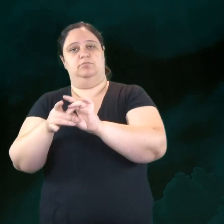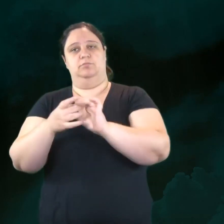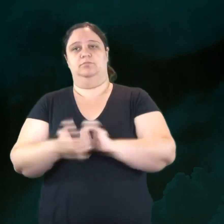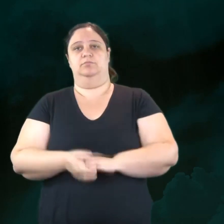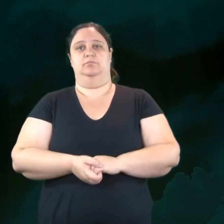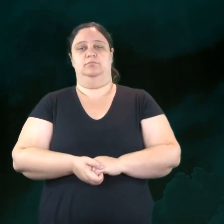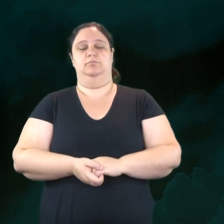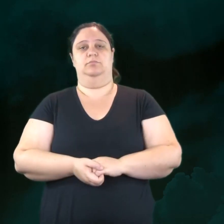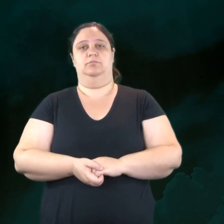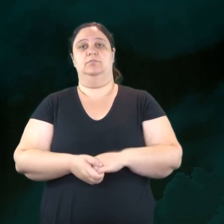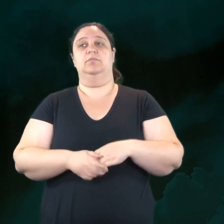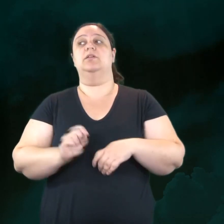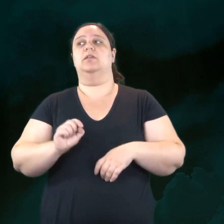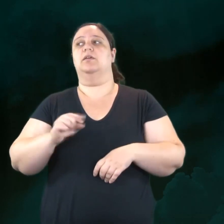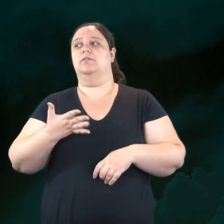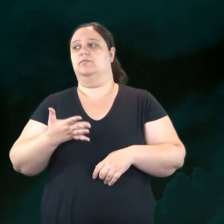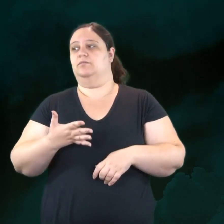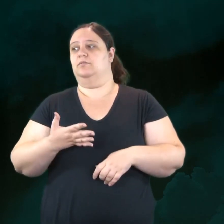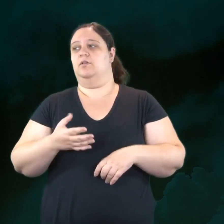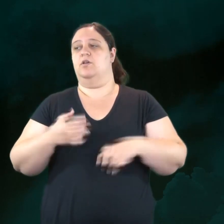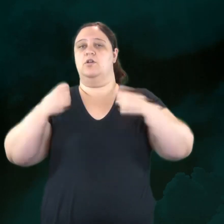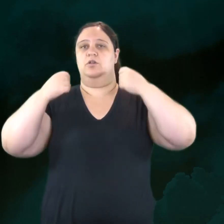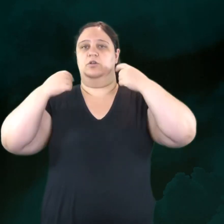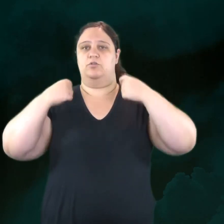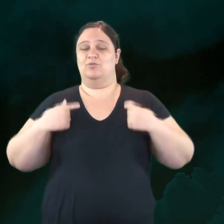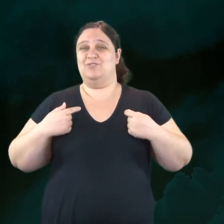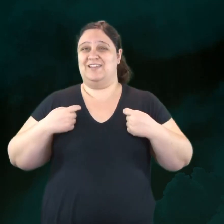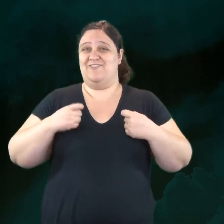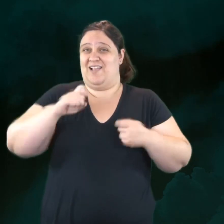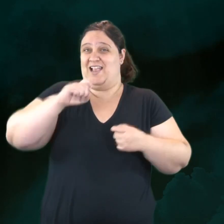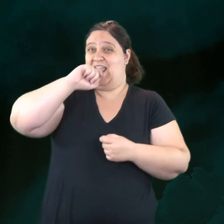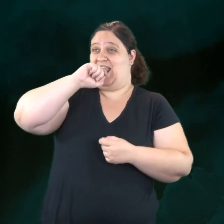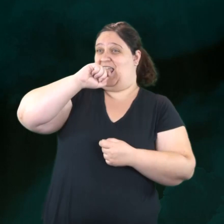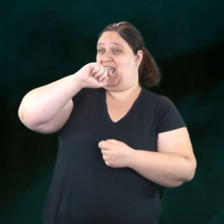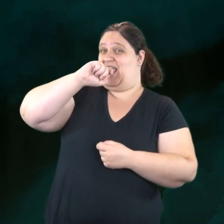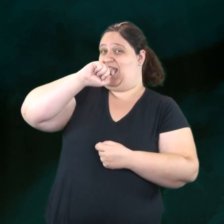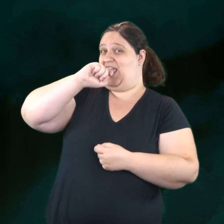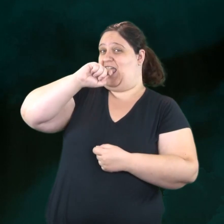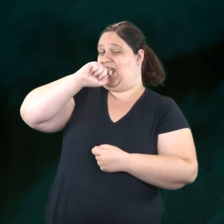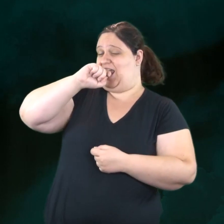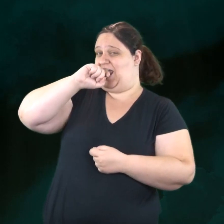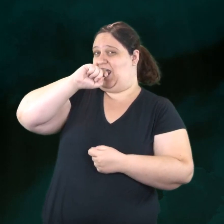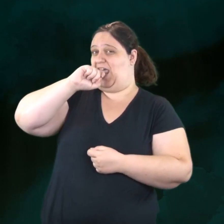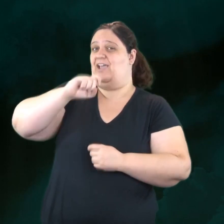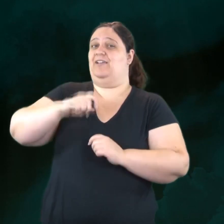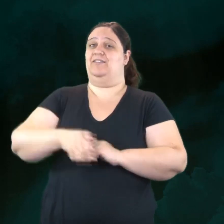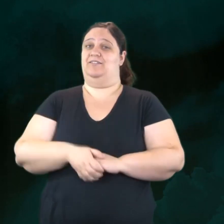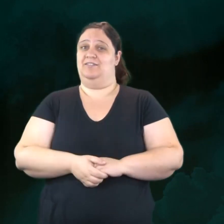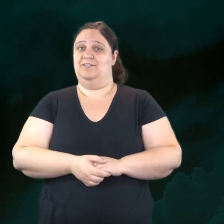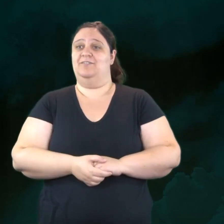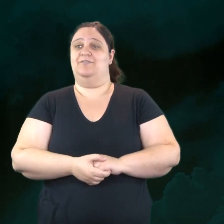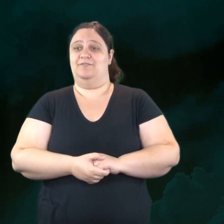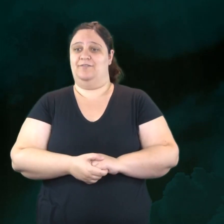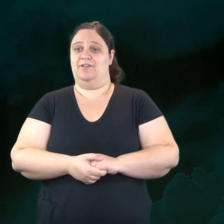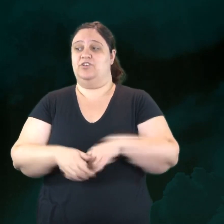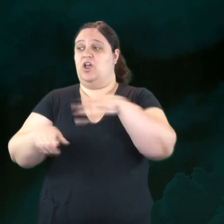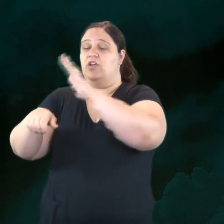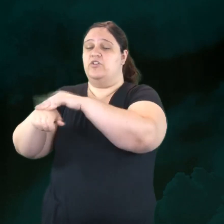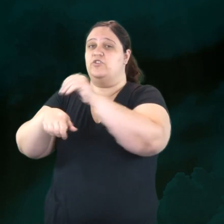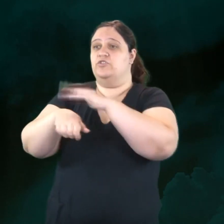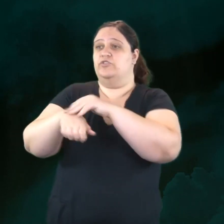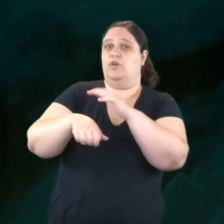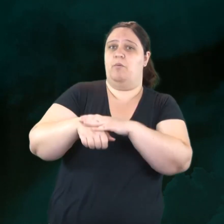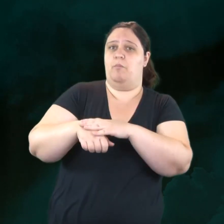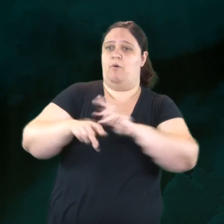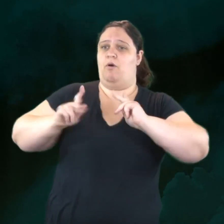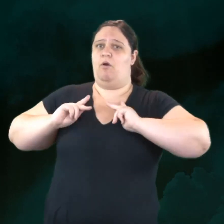aconteceram? Os judeus, porém, movidos de inveja, versículo 5, trazendo consigo alguns homens maus